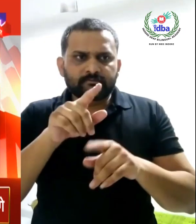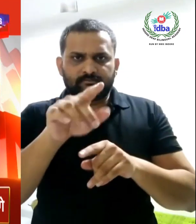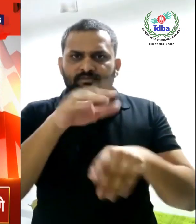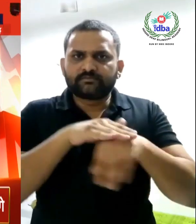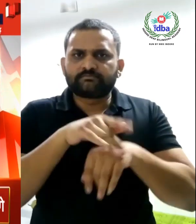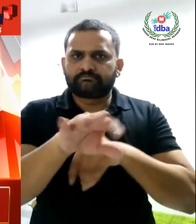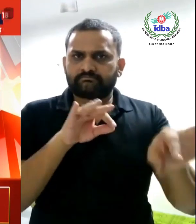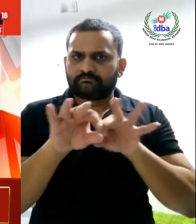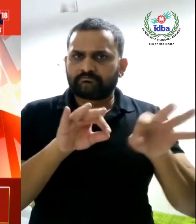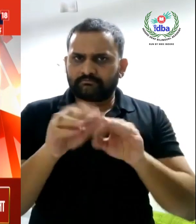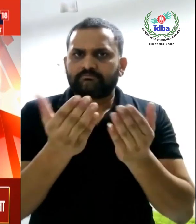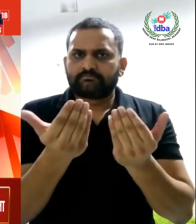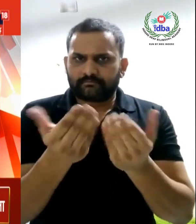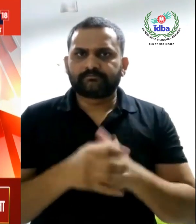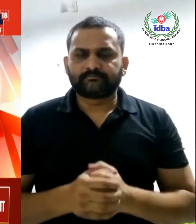कर सकेंगे।